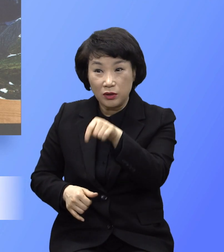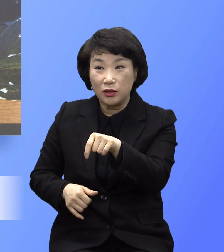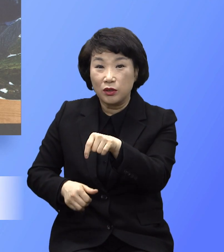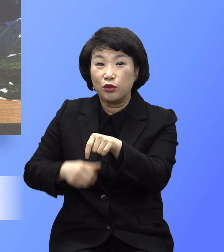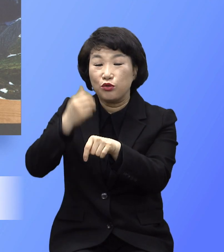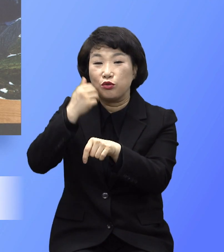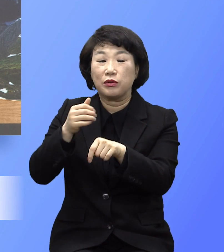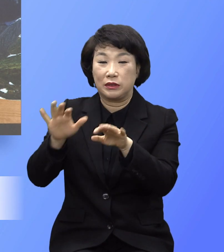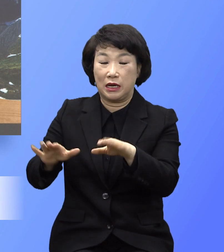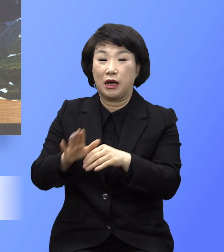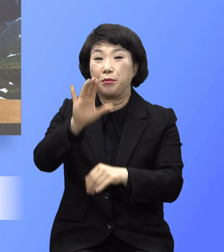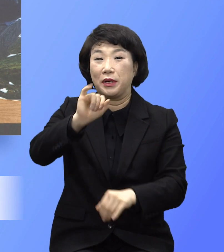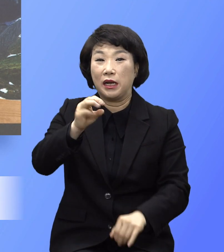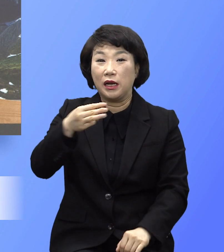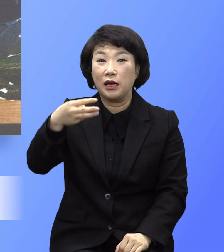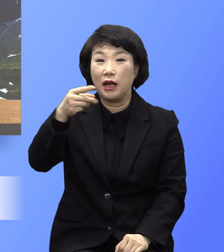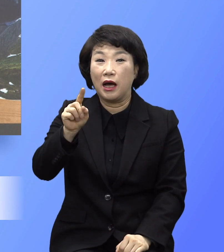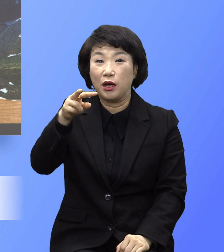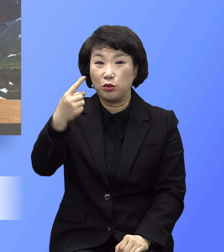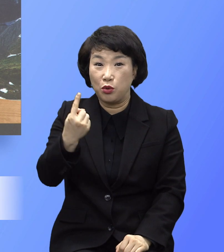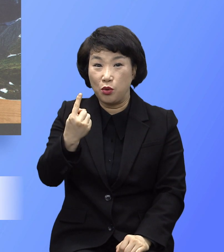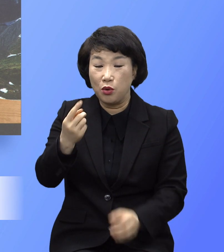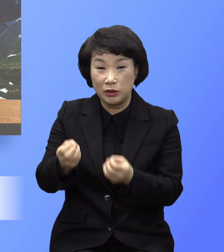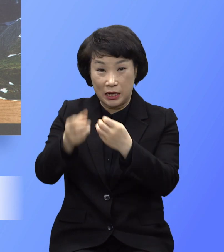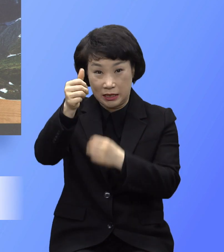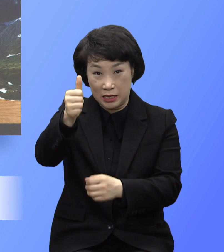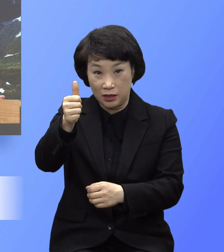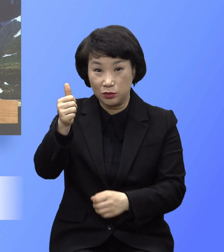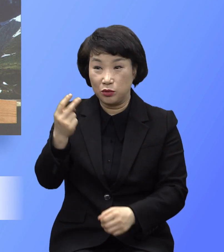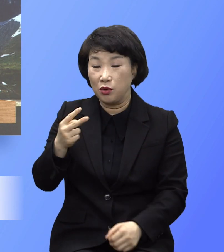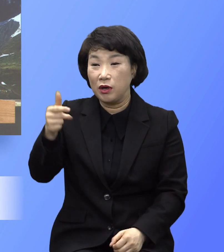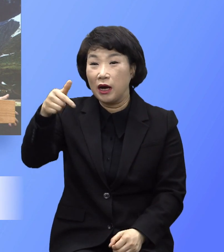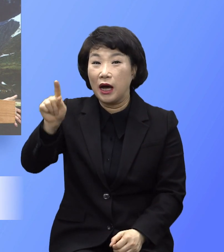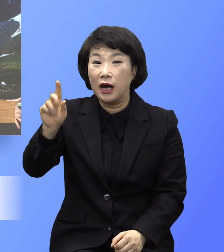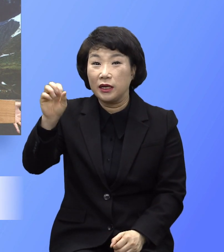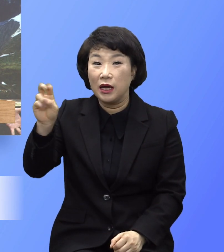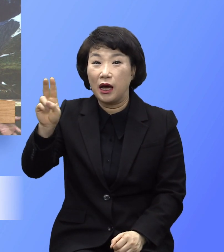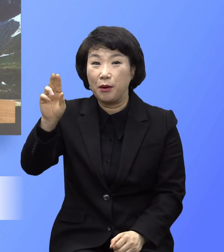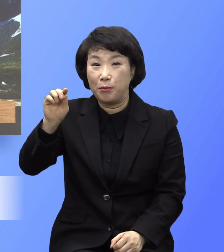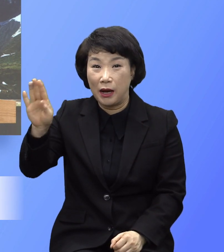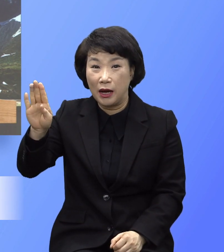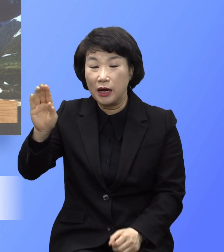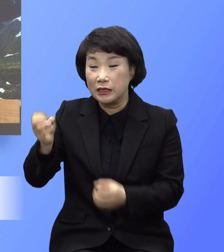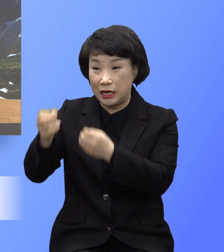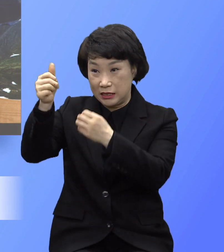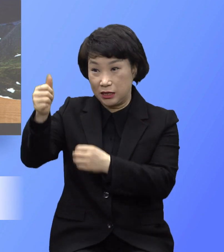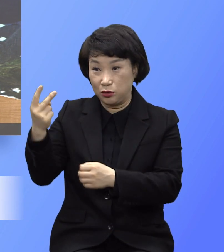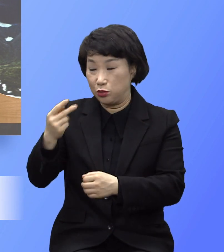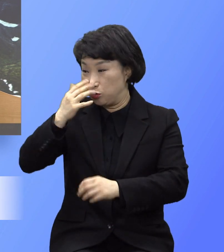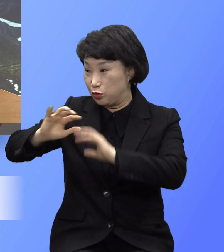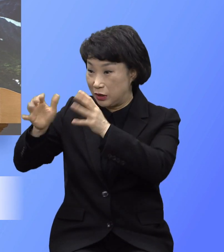빌라도와 가야바 대제사장과 그 유대인들 앞에서